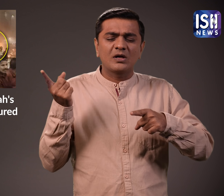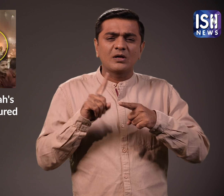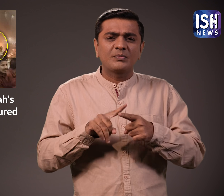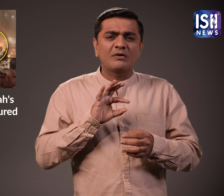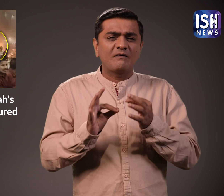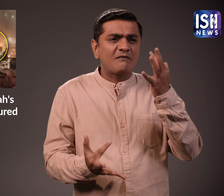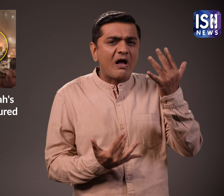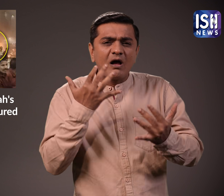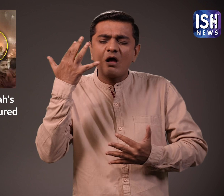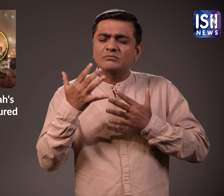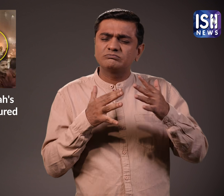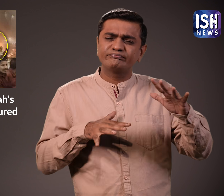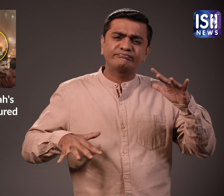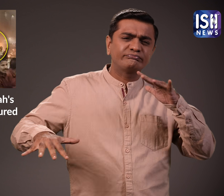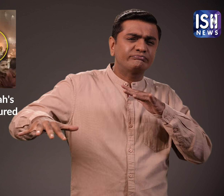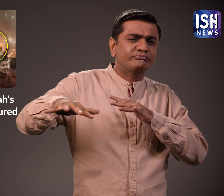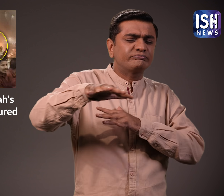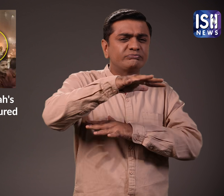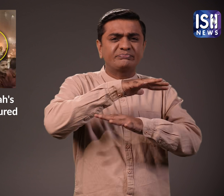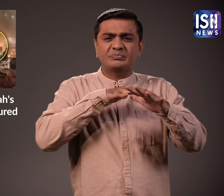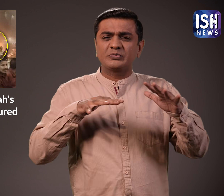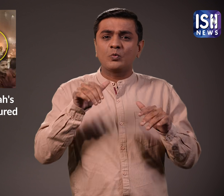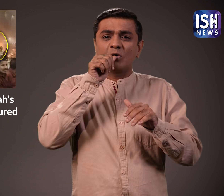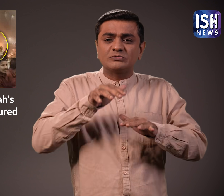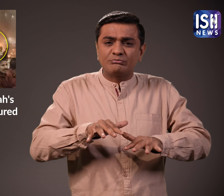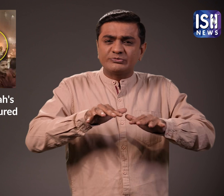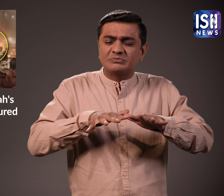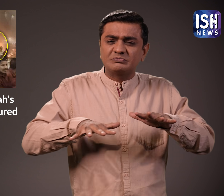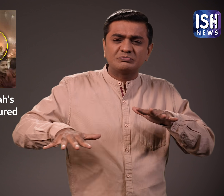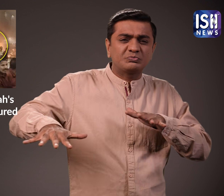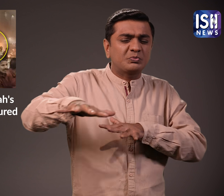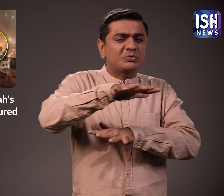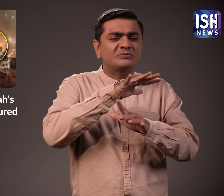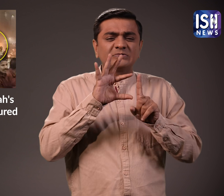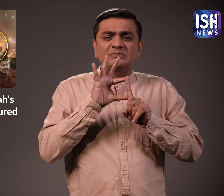टीवी दुरुशियों में चारों और बिनाशकारी आग और अराजकता दिखाई दे रही थी